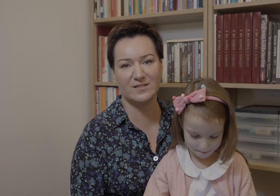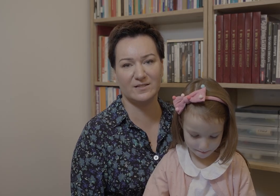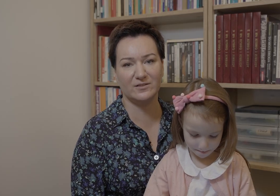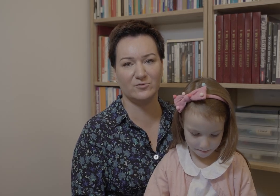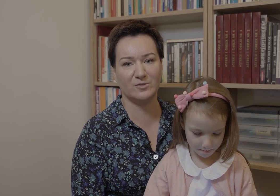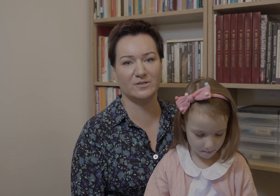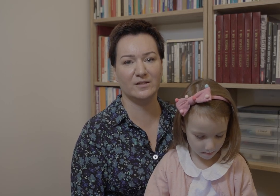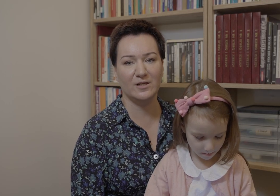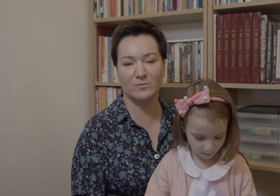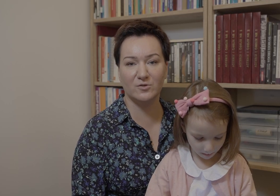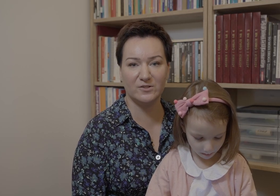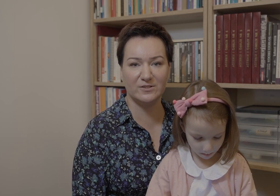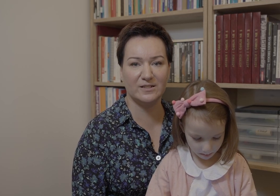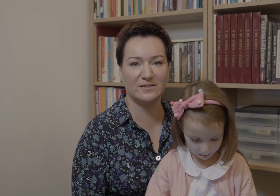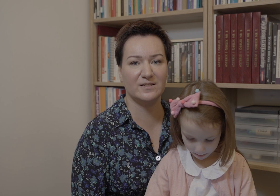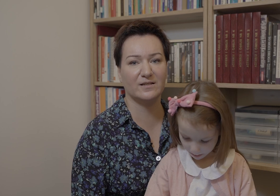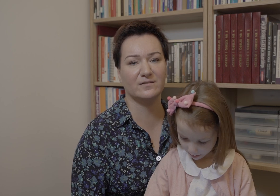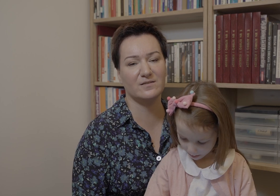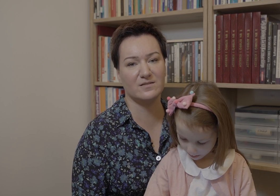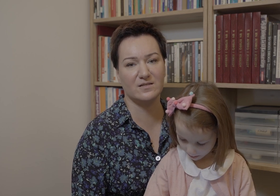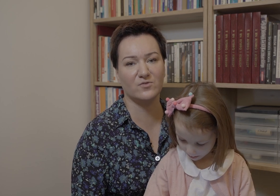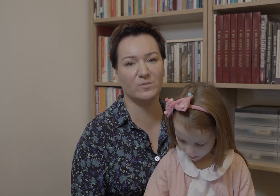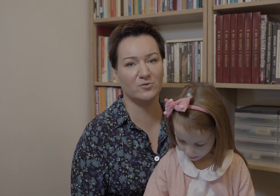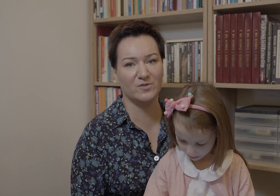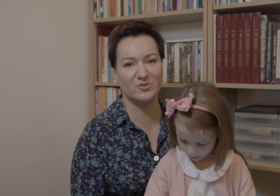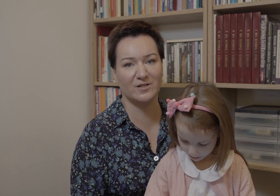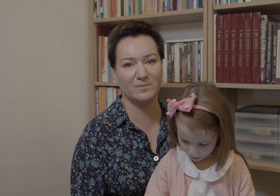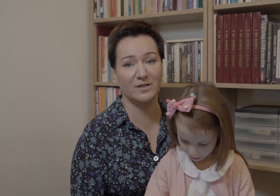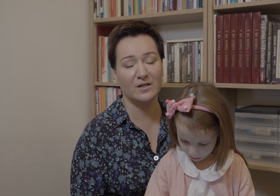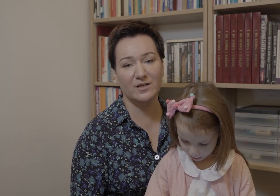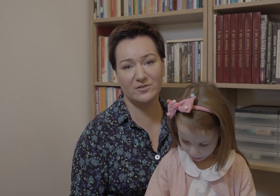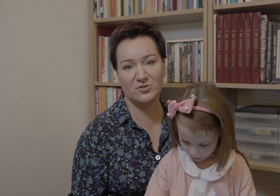na to, żeby budować relacje ze swoimi rówieśnikami i też